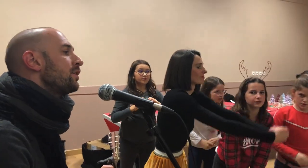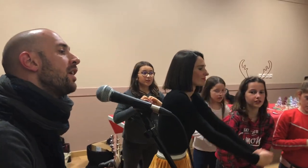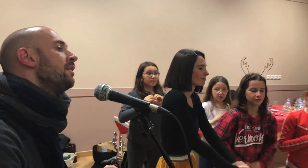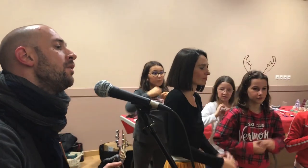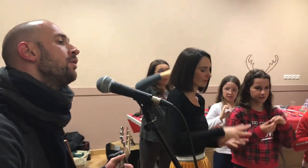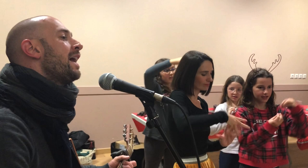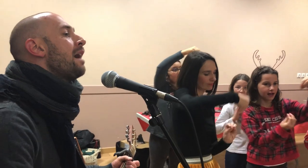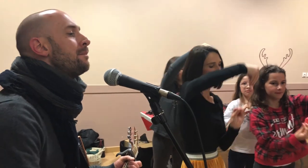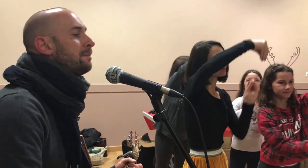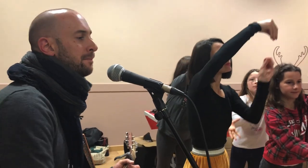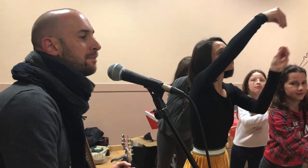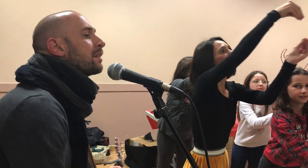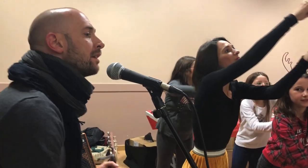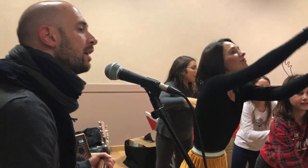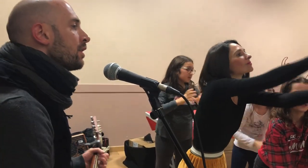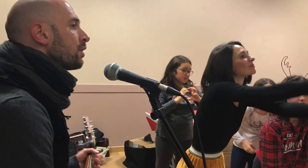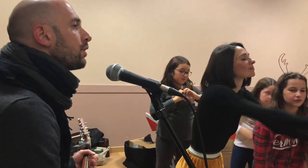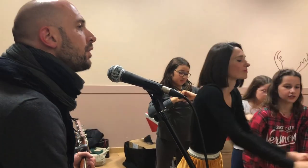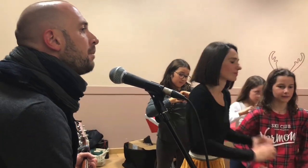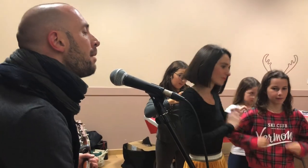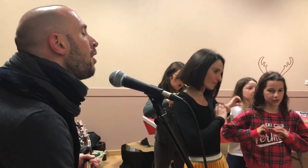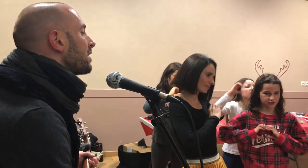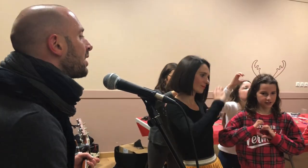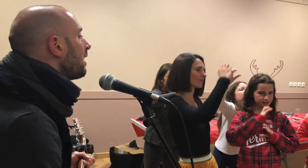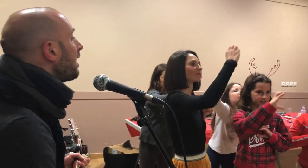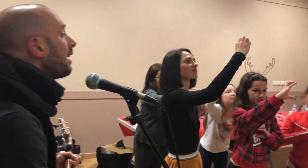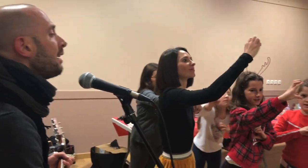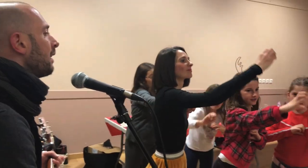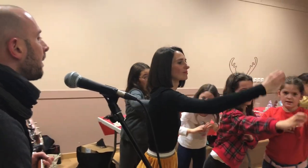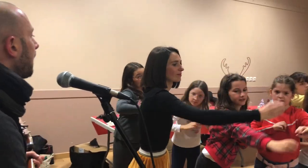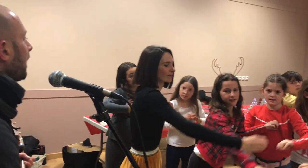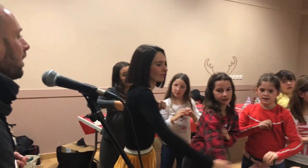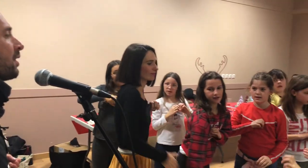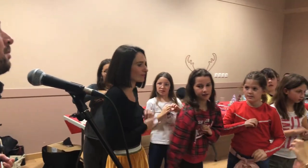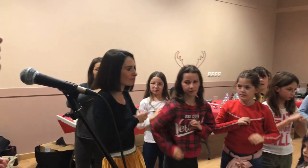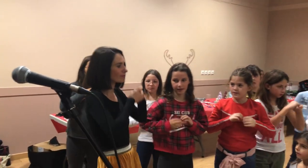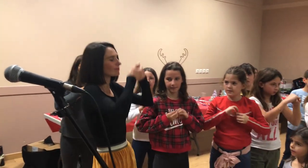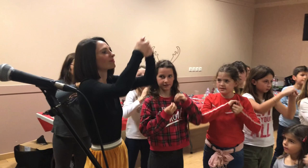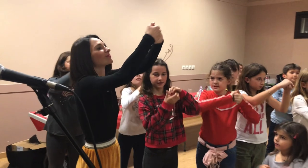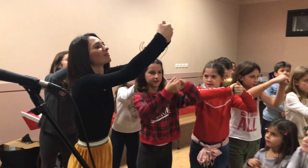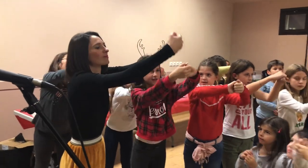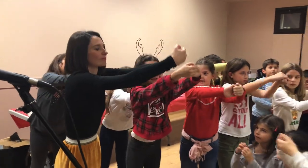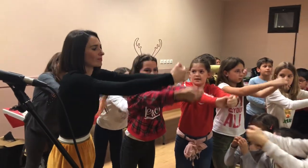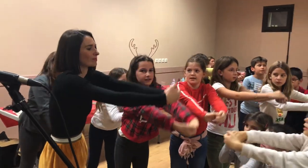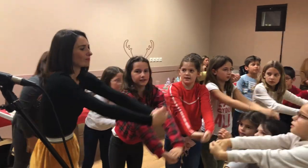dans le monde arabe à moitié qui est